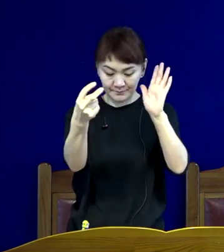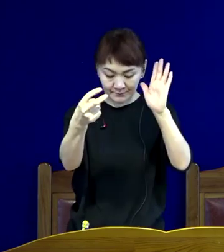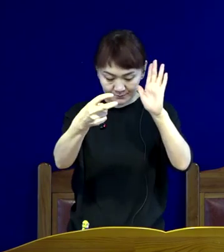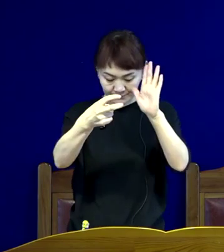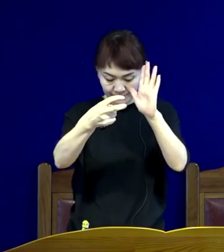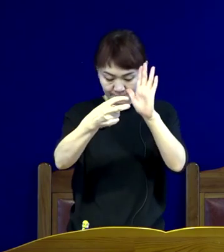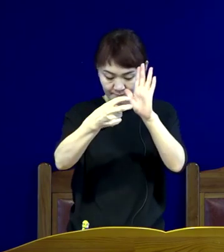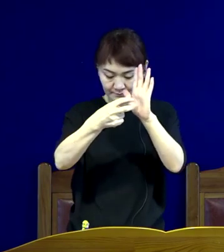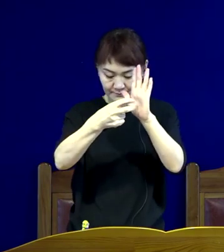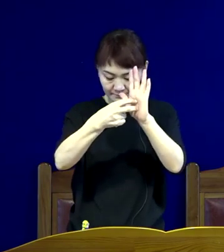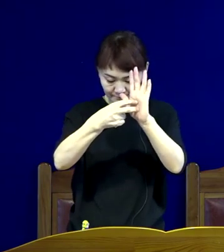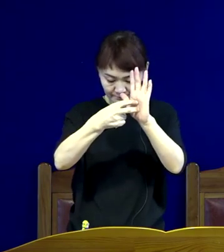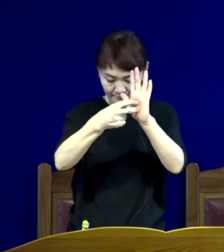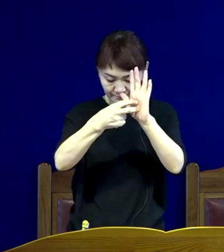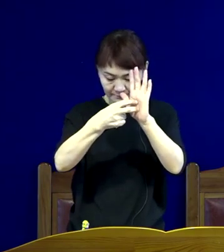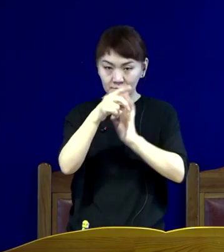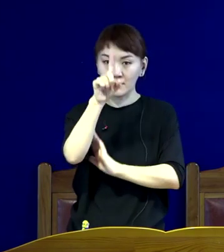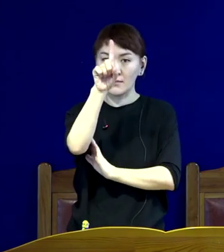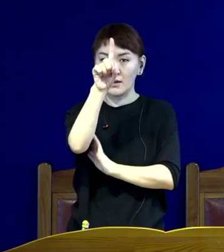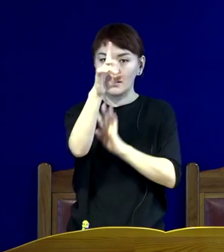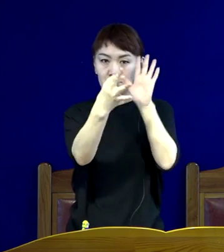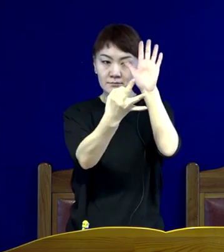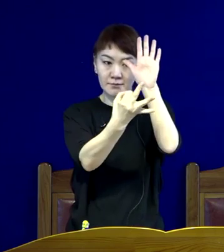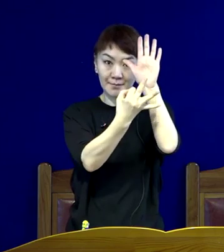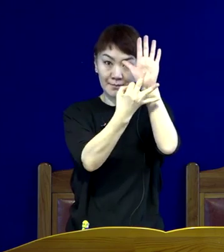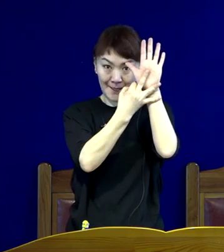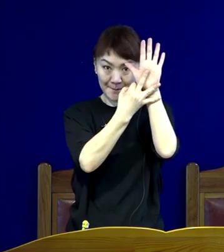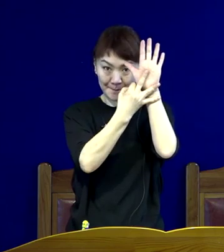18절부터 보죠. 18절 하리